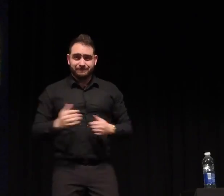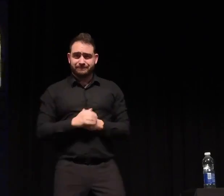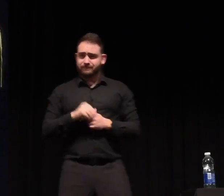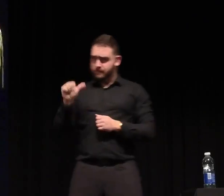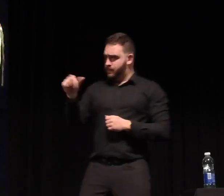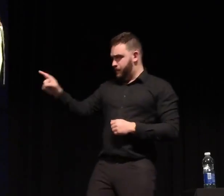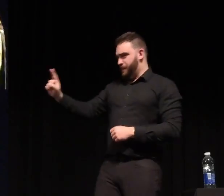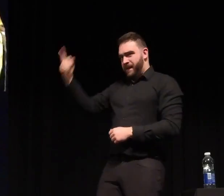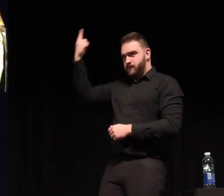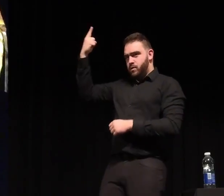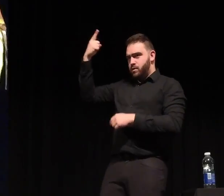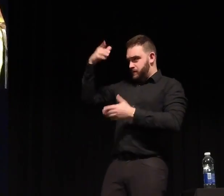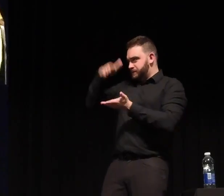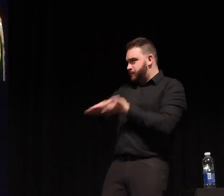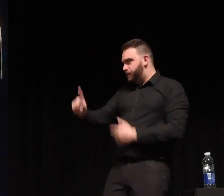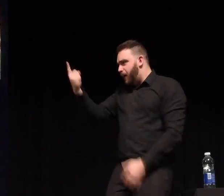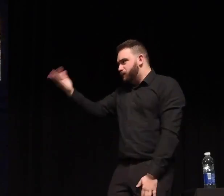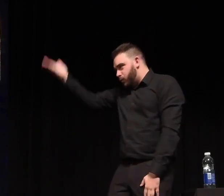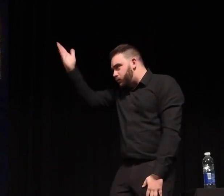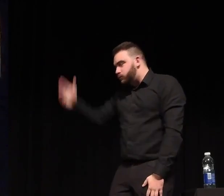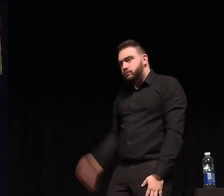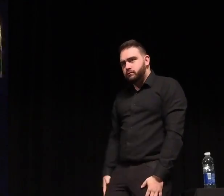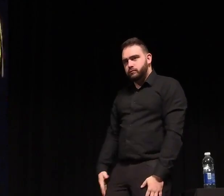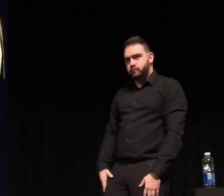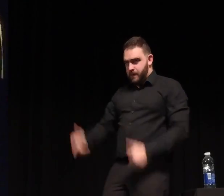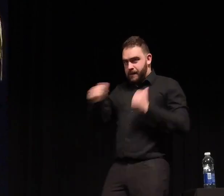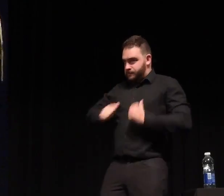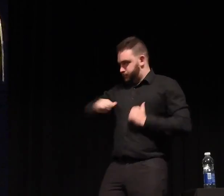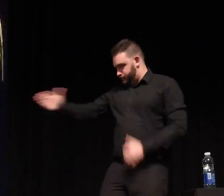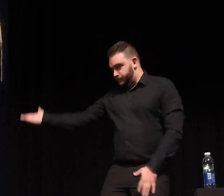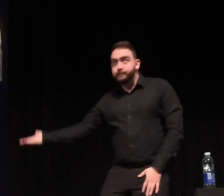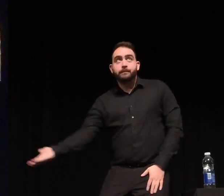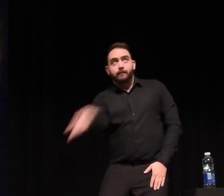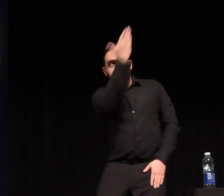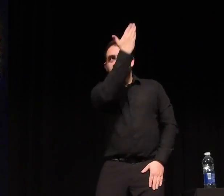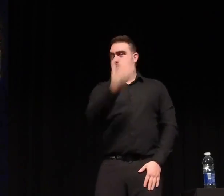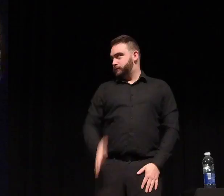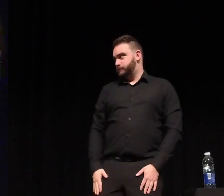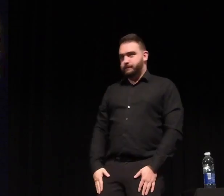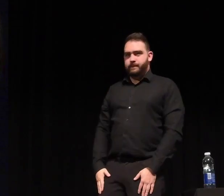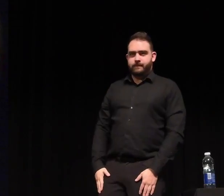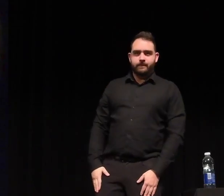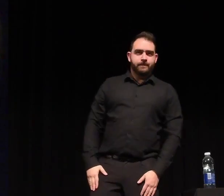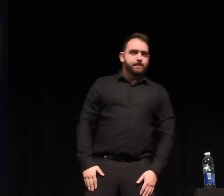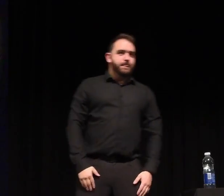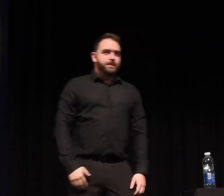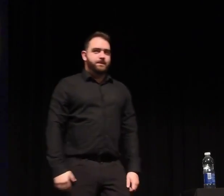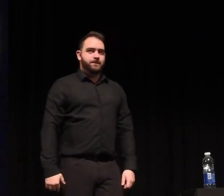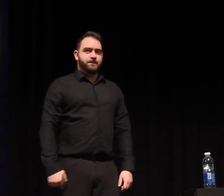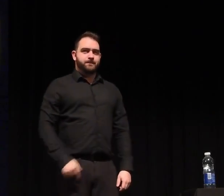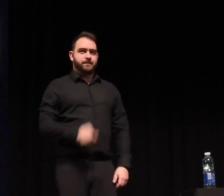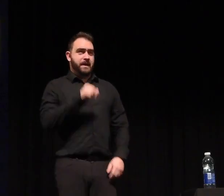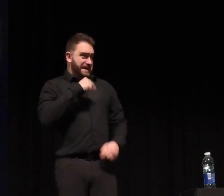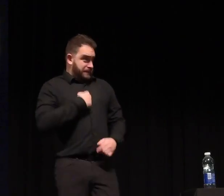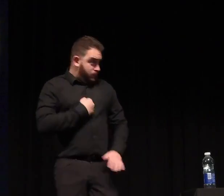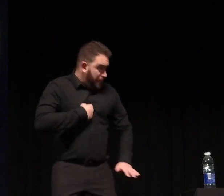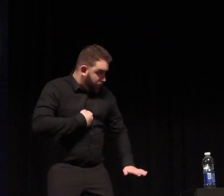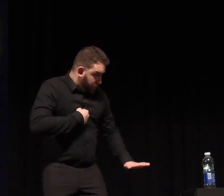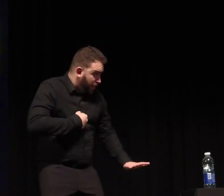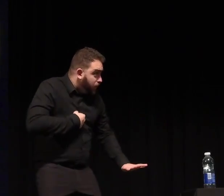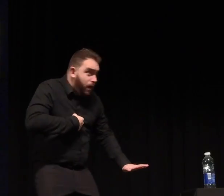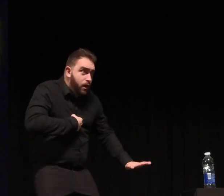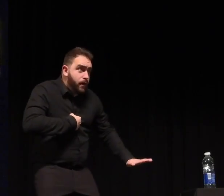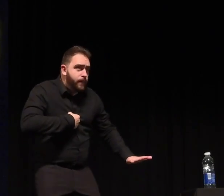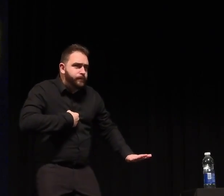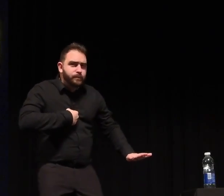une glissade. Alors c'est à toi de l'essayer. Vas-y, essaye-la. » Puis Amic a dit « Moi? Tu veux que moi,